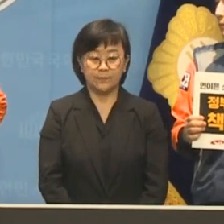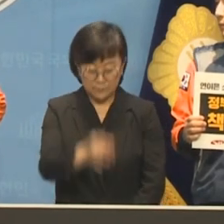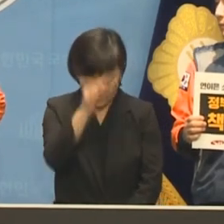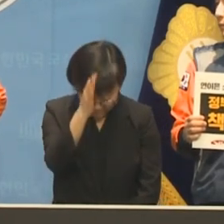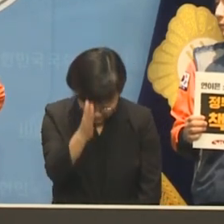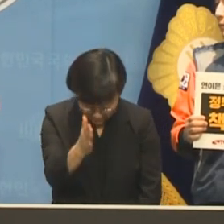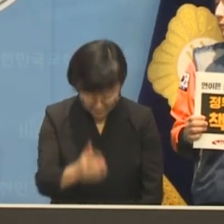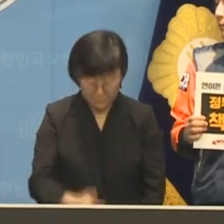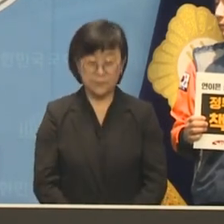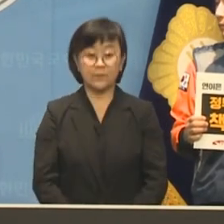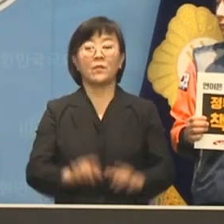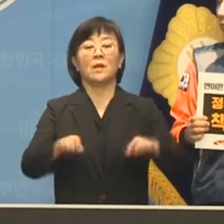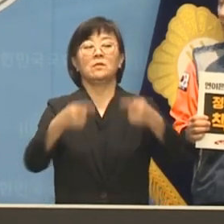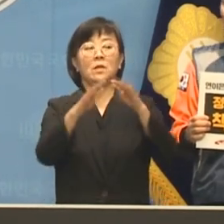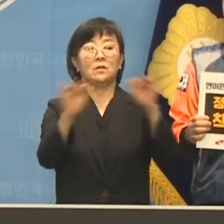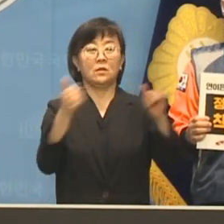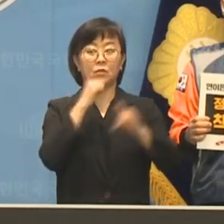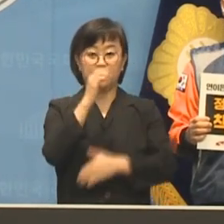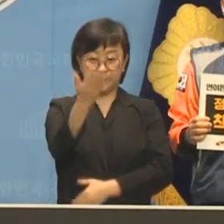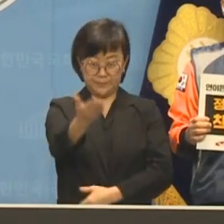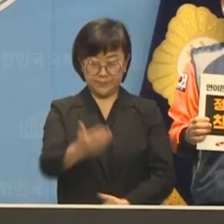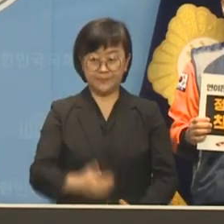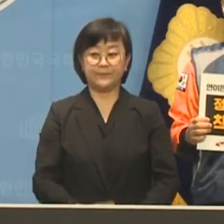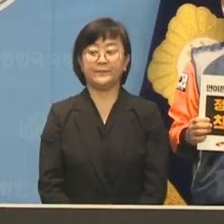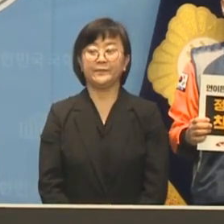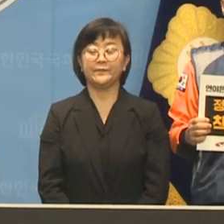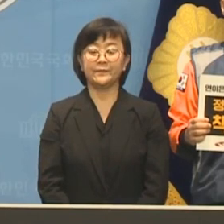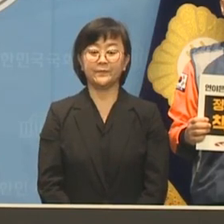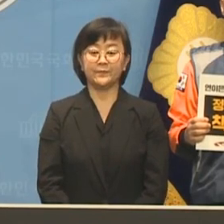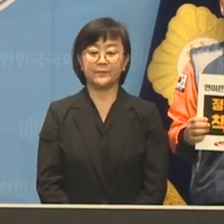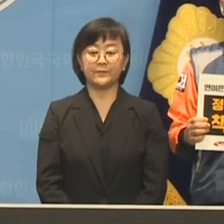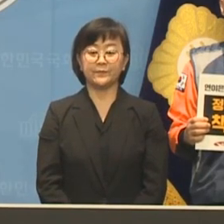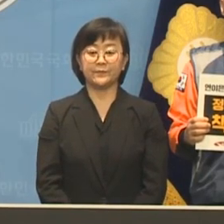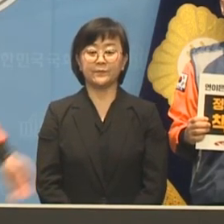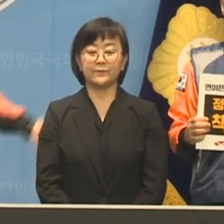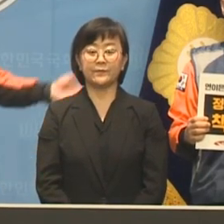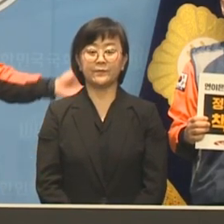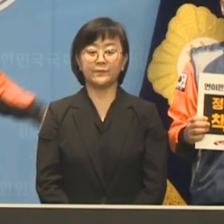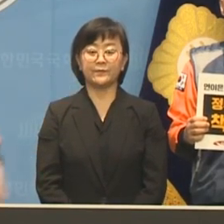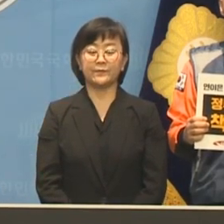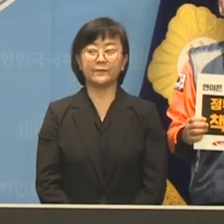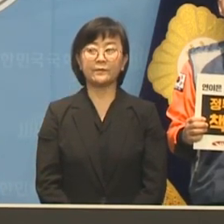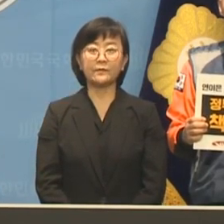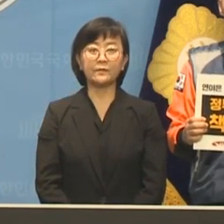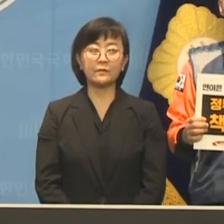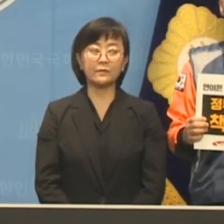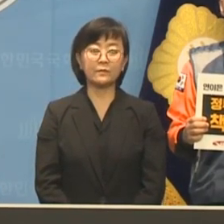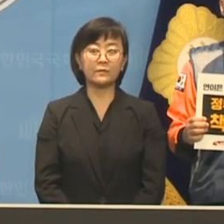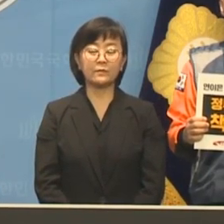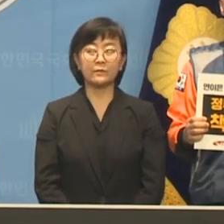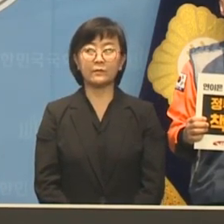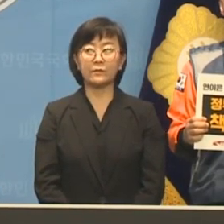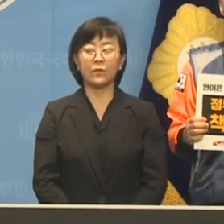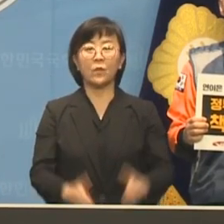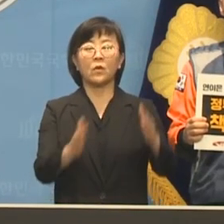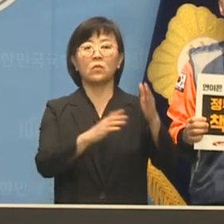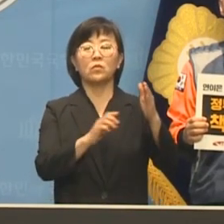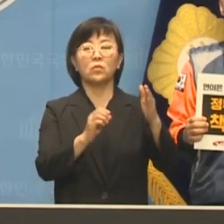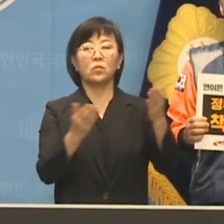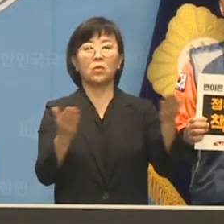죄송합니다. 참석자 소개부터 해드리겠습니다. 우선 오른쪽에 전국 공무원